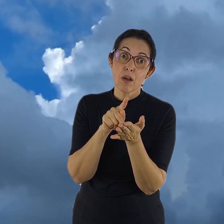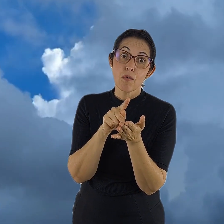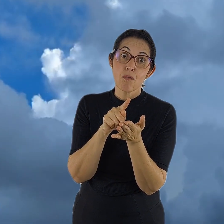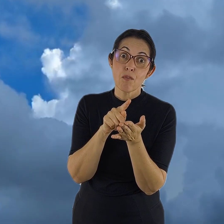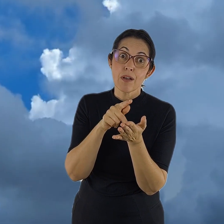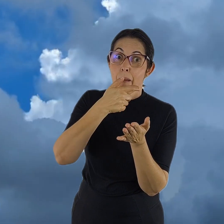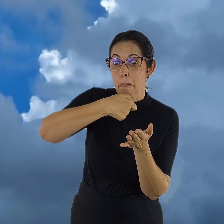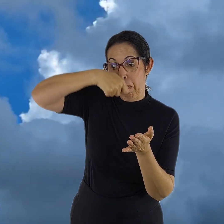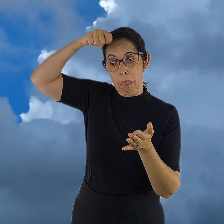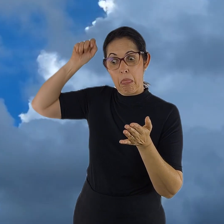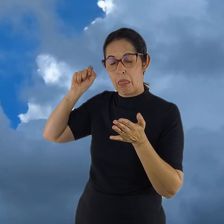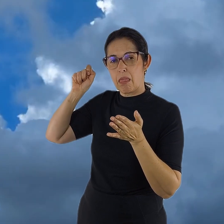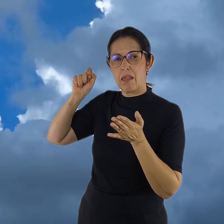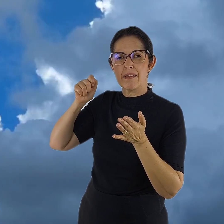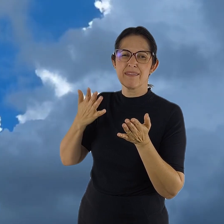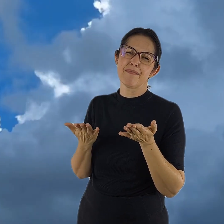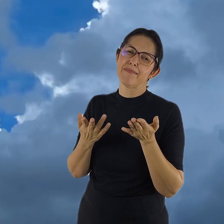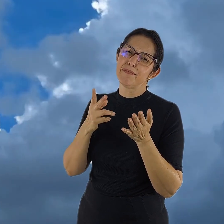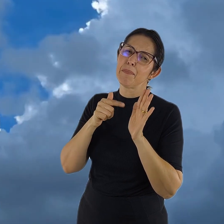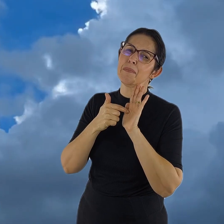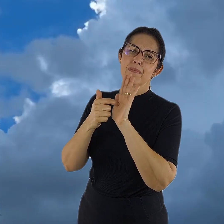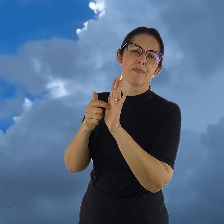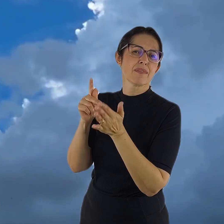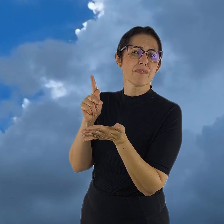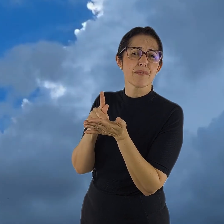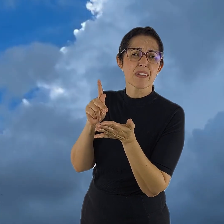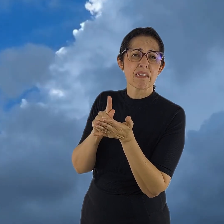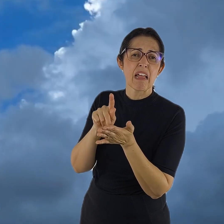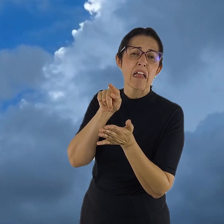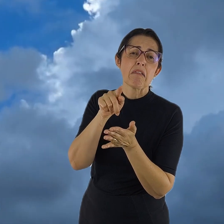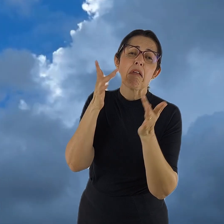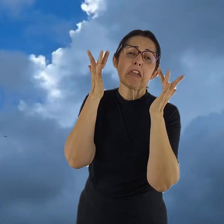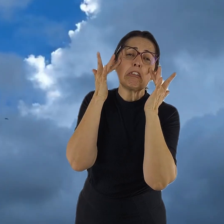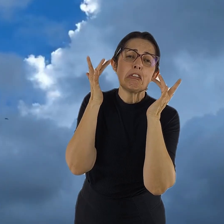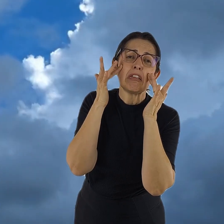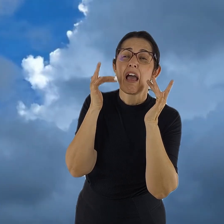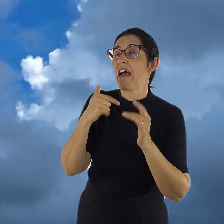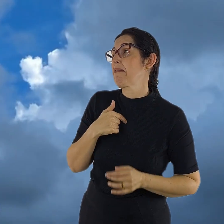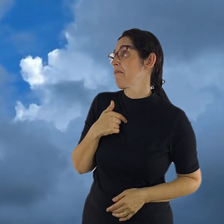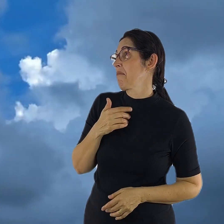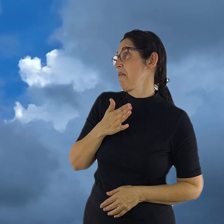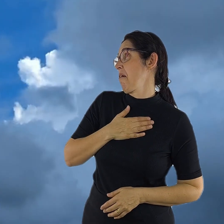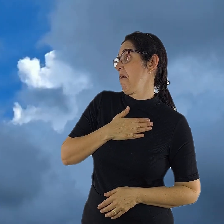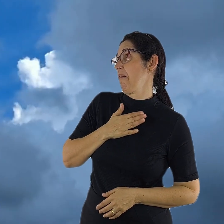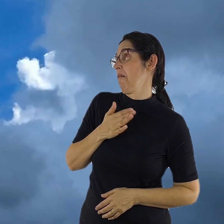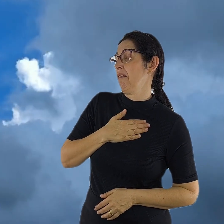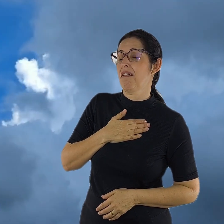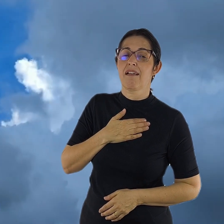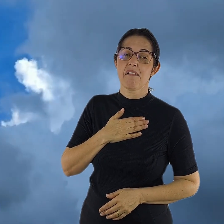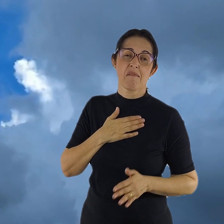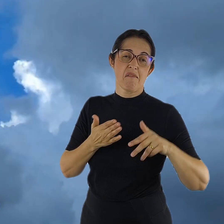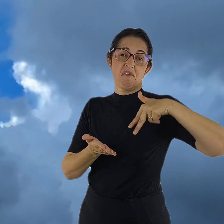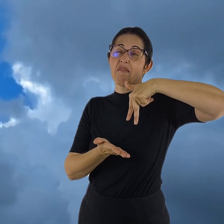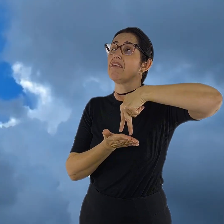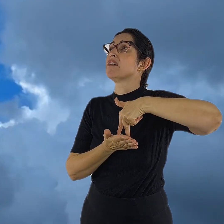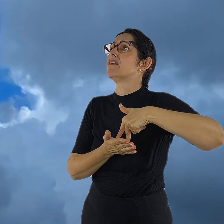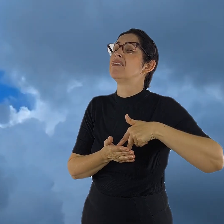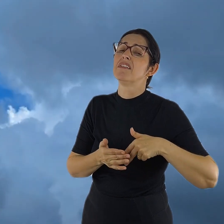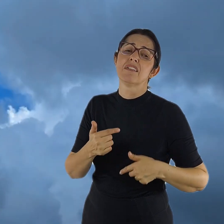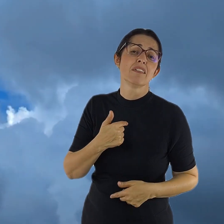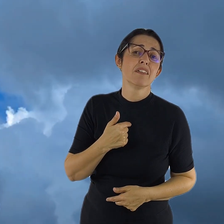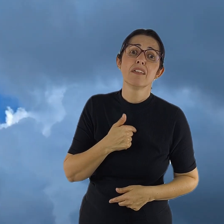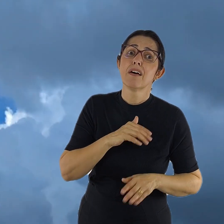sem encenação nenhuma. Não represente um crente que você não é. Senhor, eu sou isso. Eu